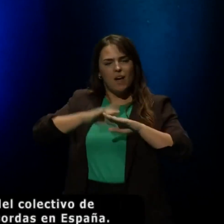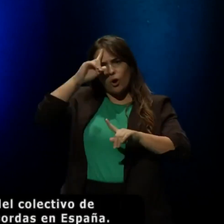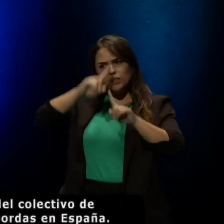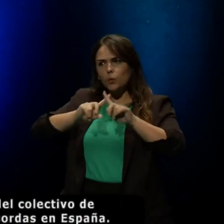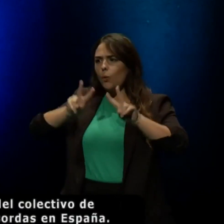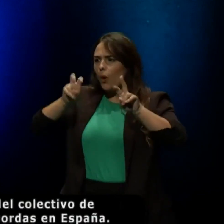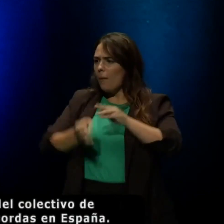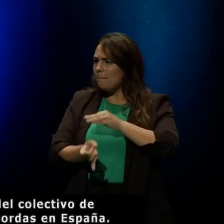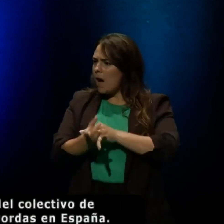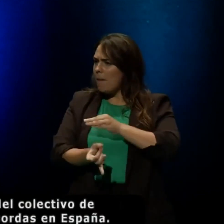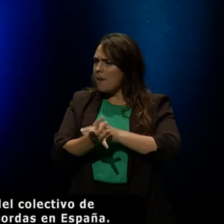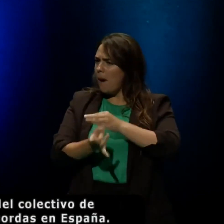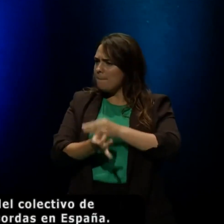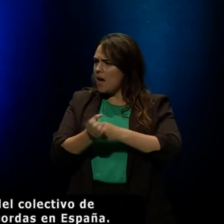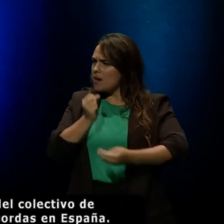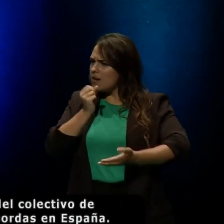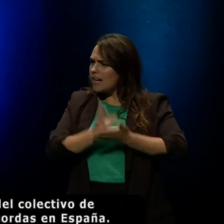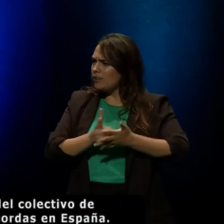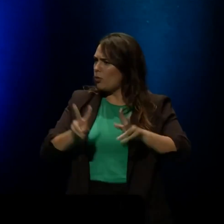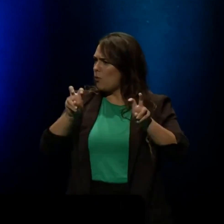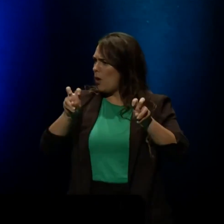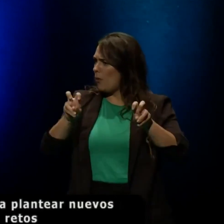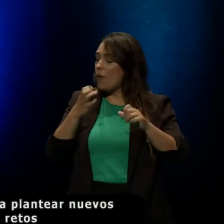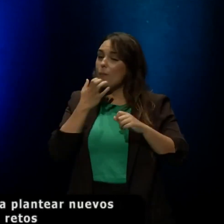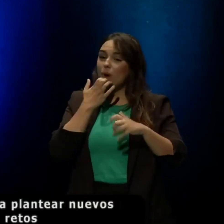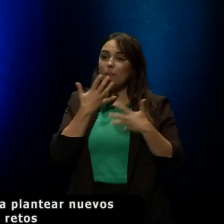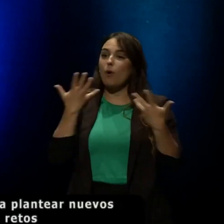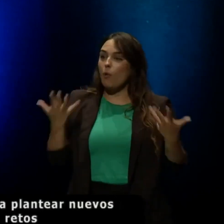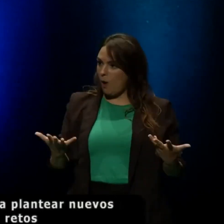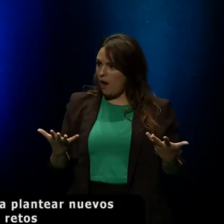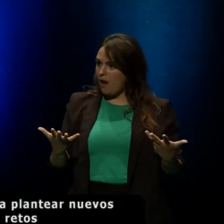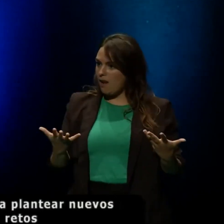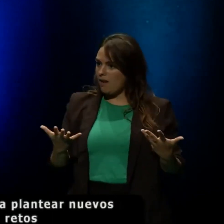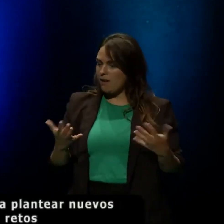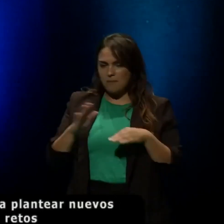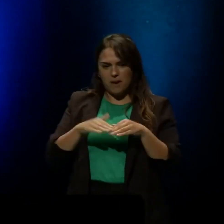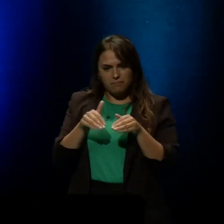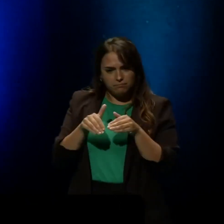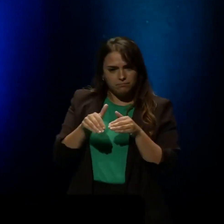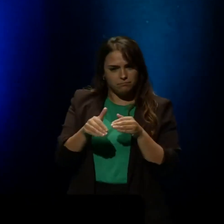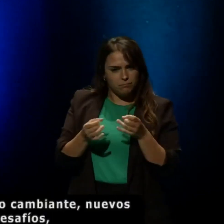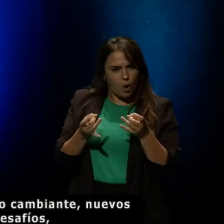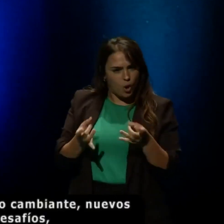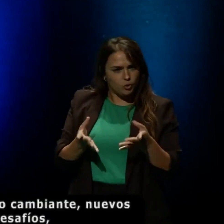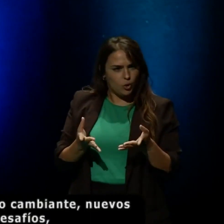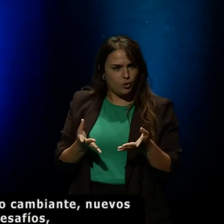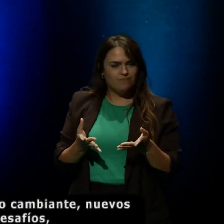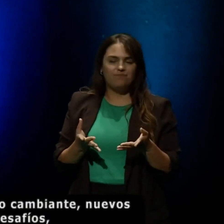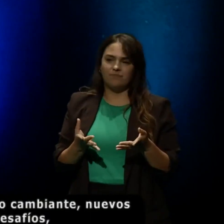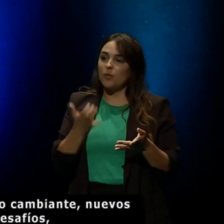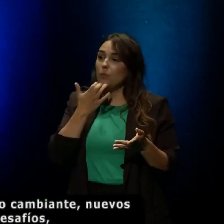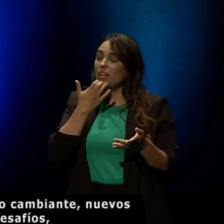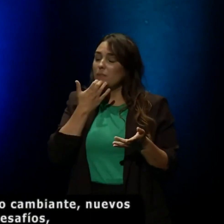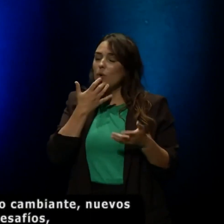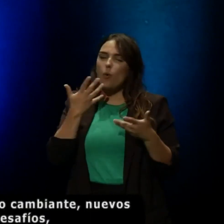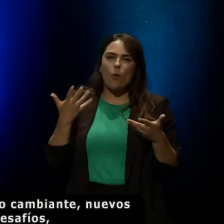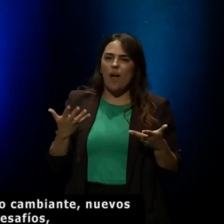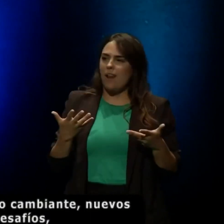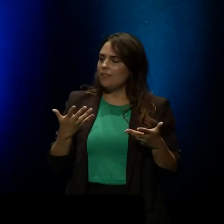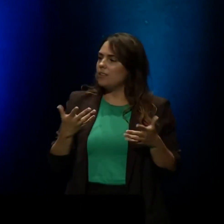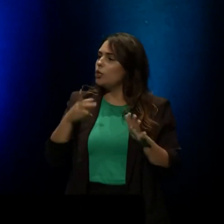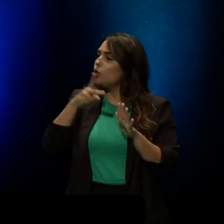cambiante, nuevos desafíos, entre ellos ese desafío a corto plazo tan necesario como es el reglamento